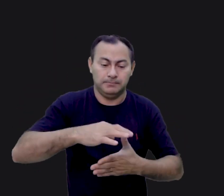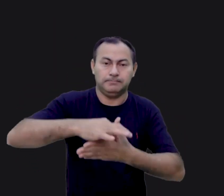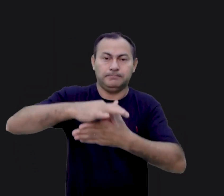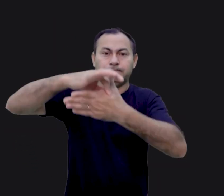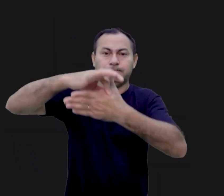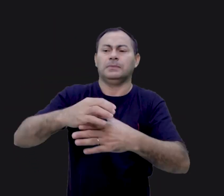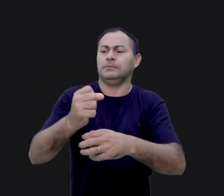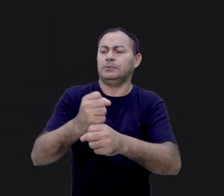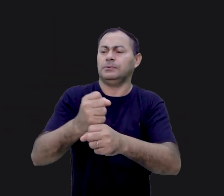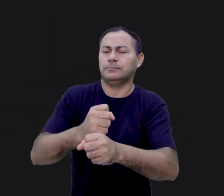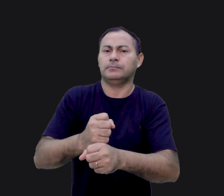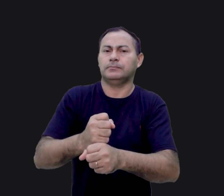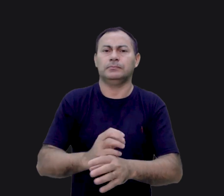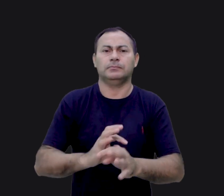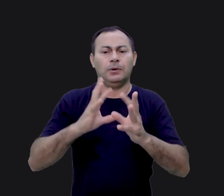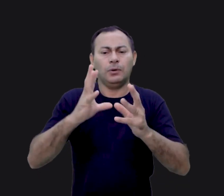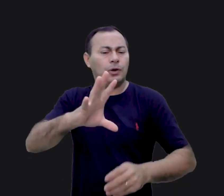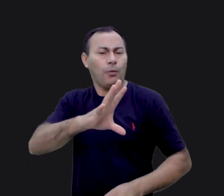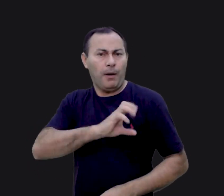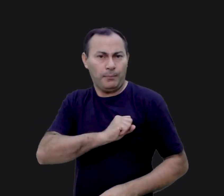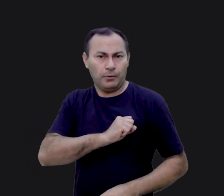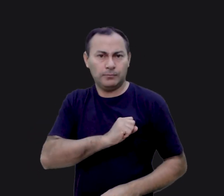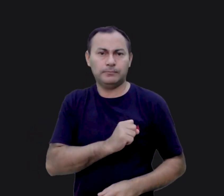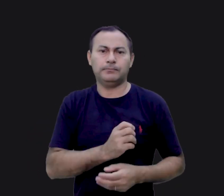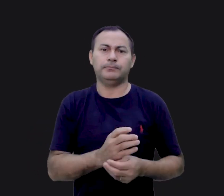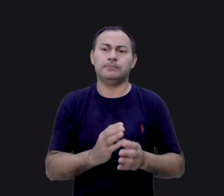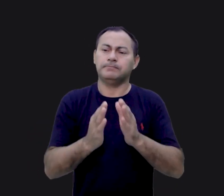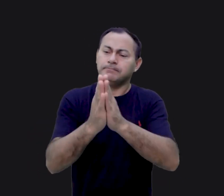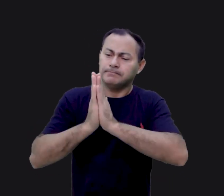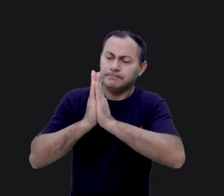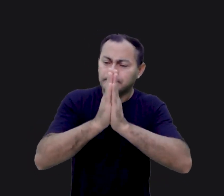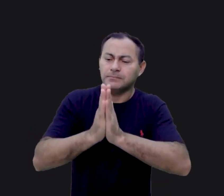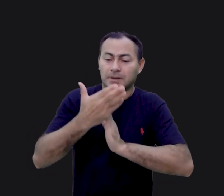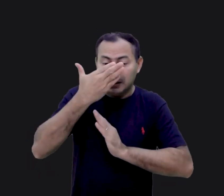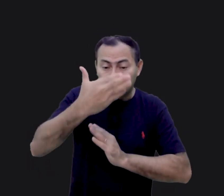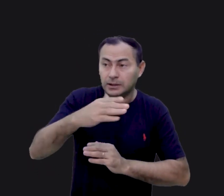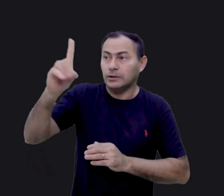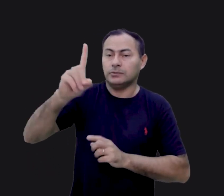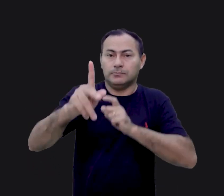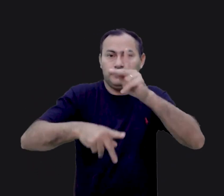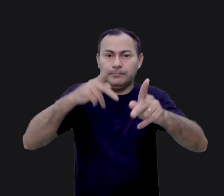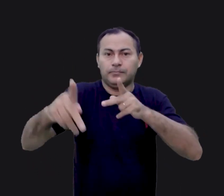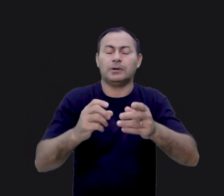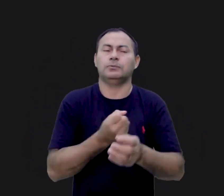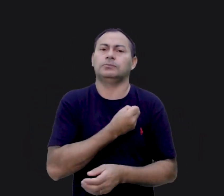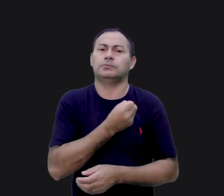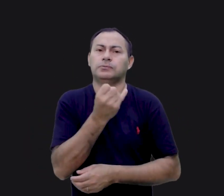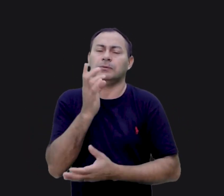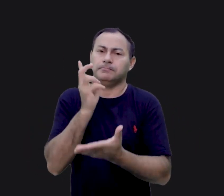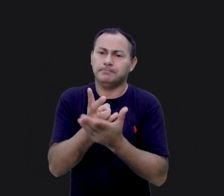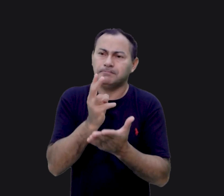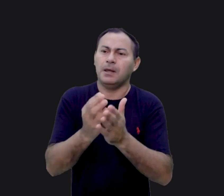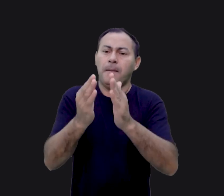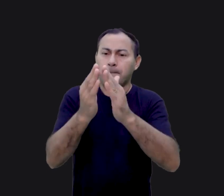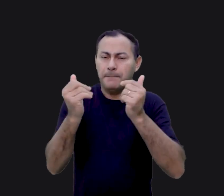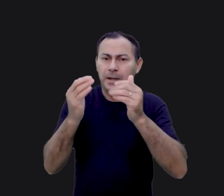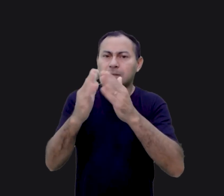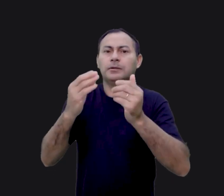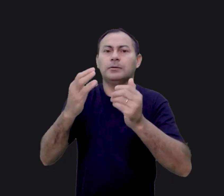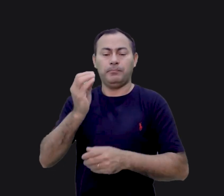liderou o povo muito tempo e com tanto amor e que intercedeu diante de Deus por esse povo tantas vezes pedindo perdão